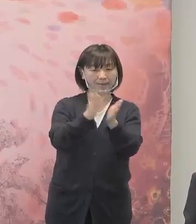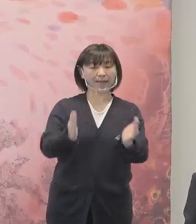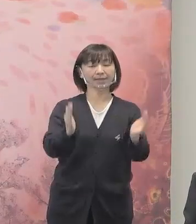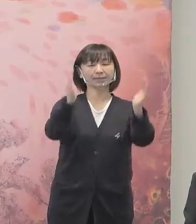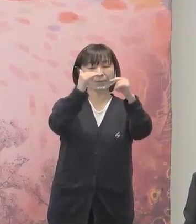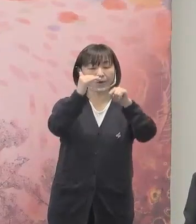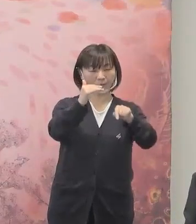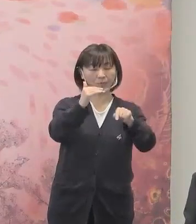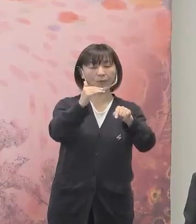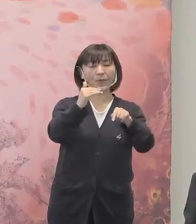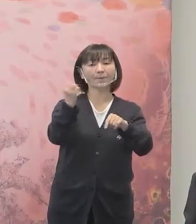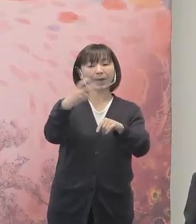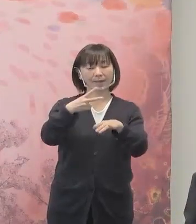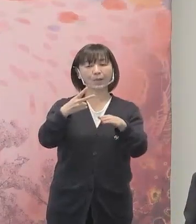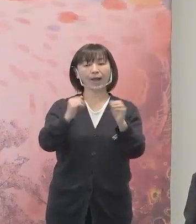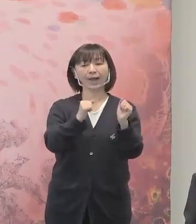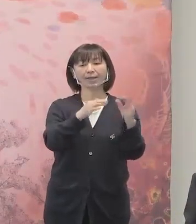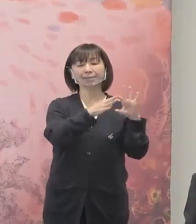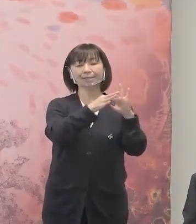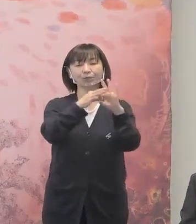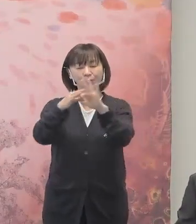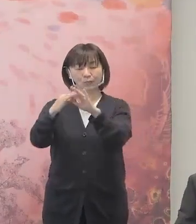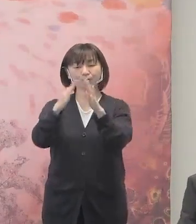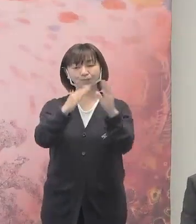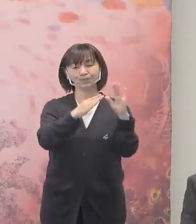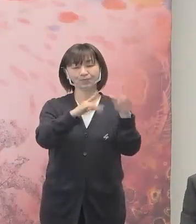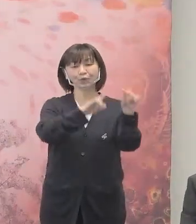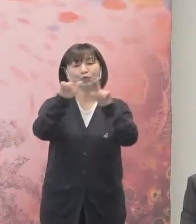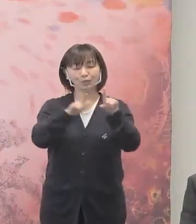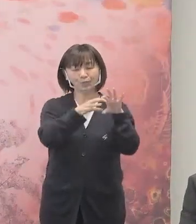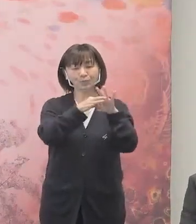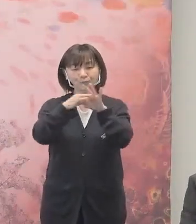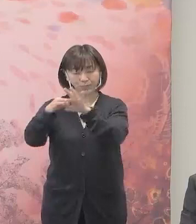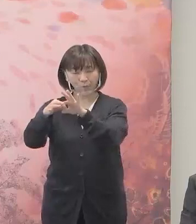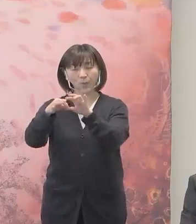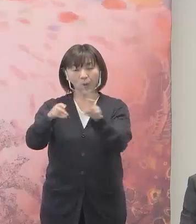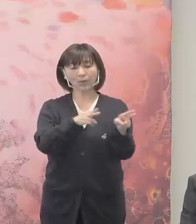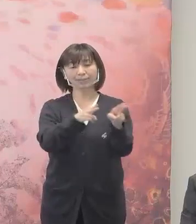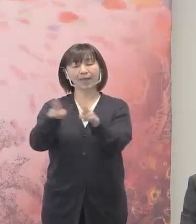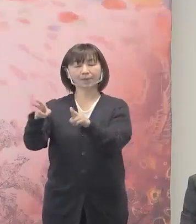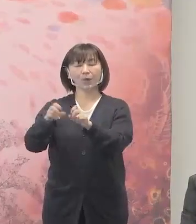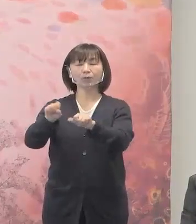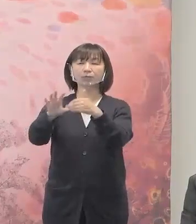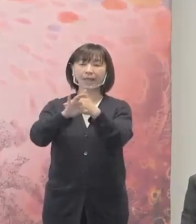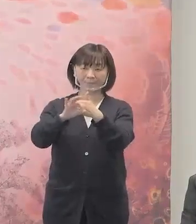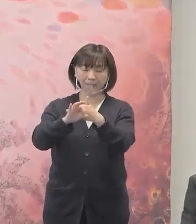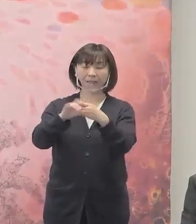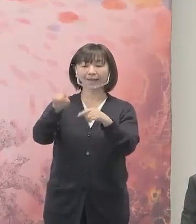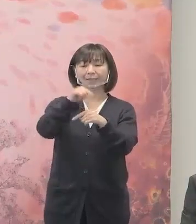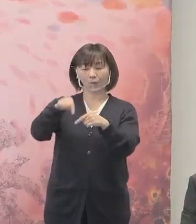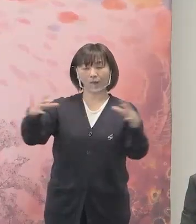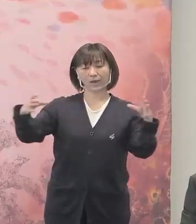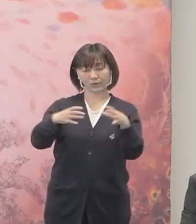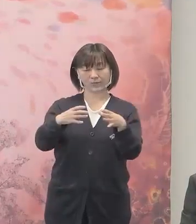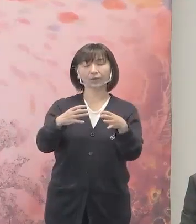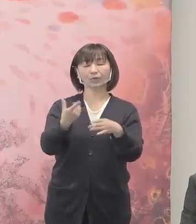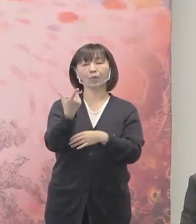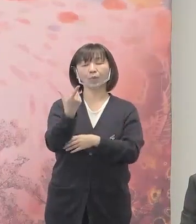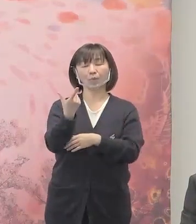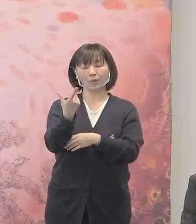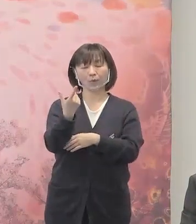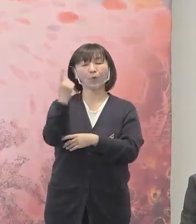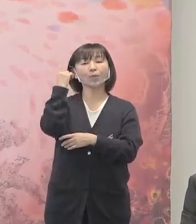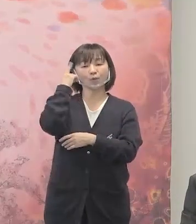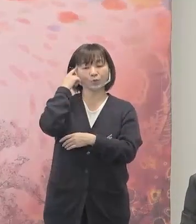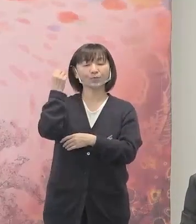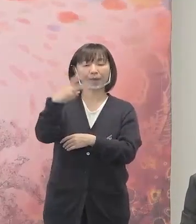わゆる移住に対する支援というソフト整備、そうしたものをきちんとしていけば人は集まっていくし、そういった形で地域を盛り上げることができ